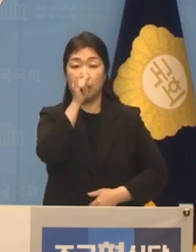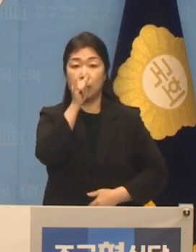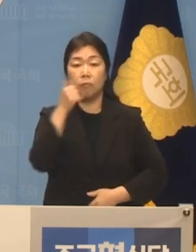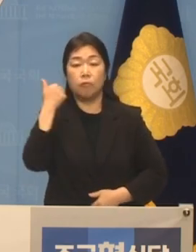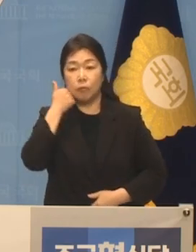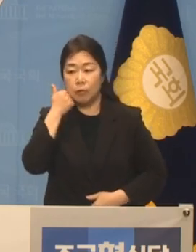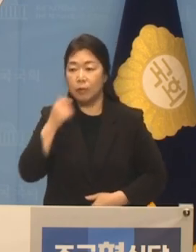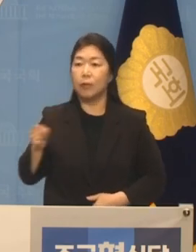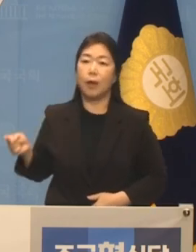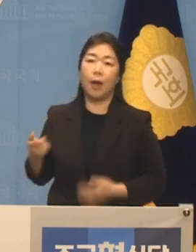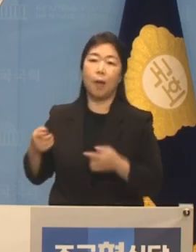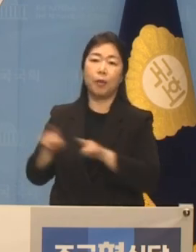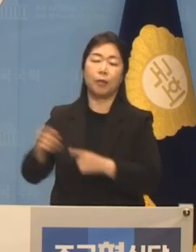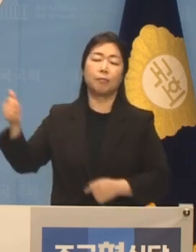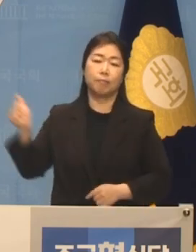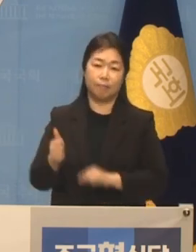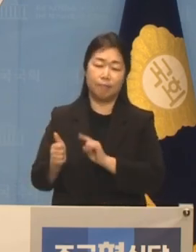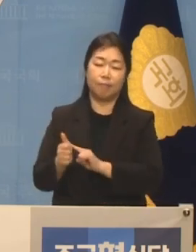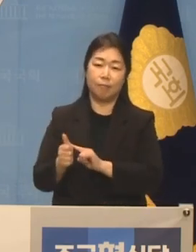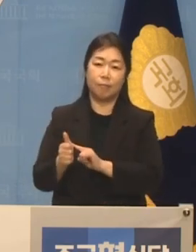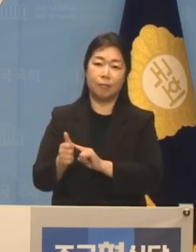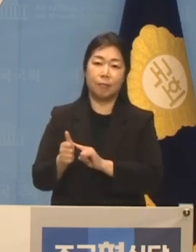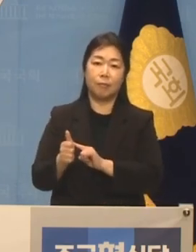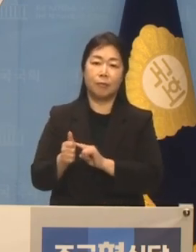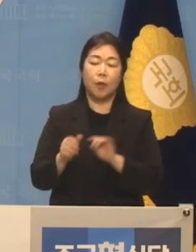제 옆에 함께 서 계신데요.